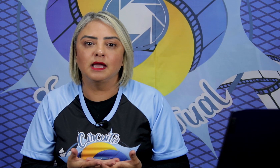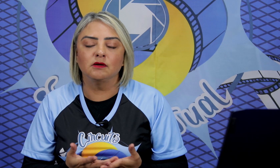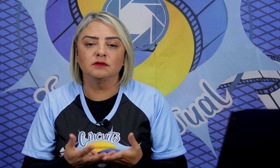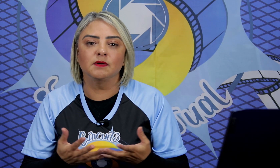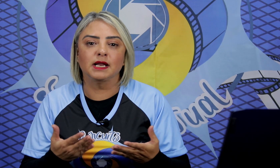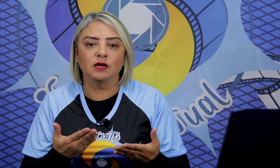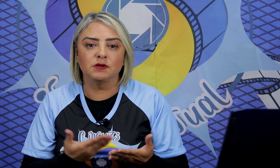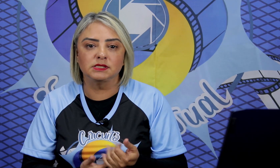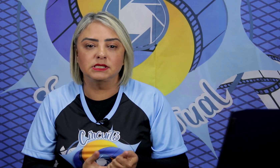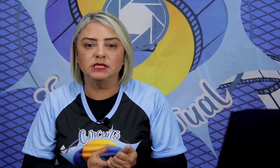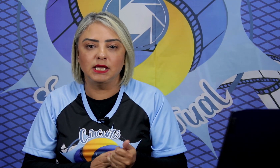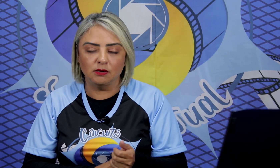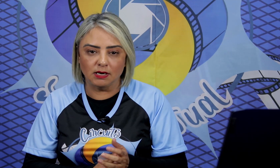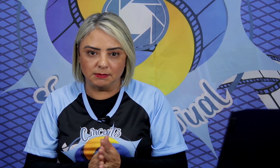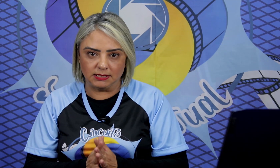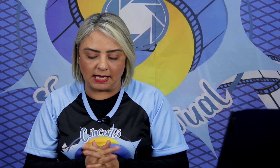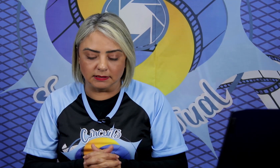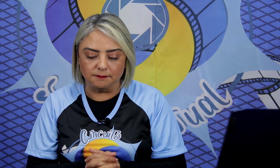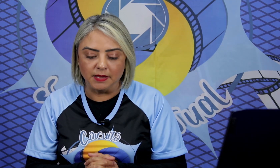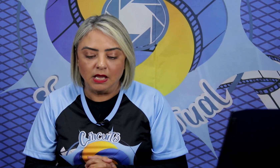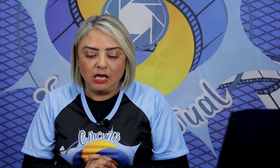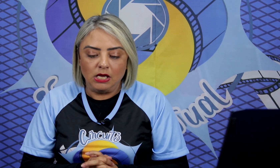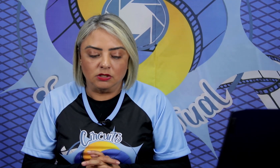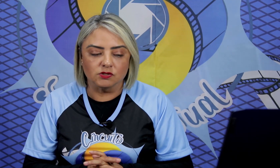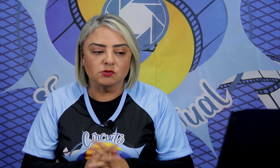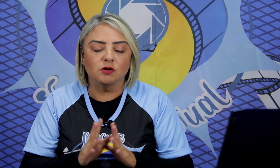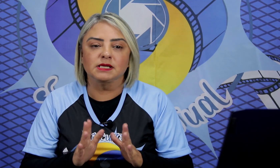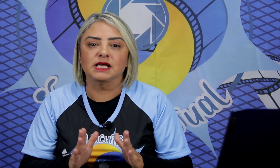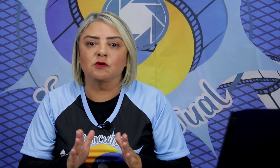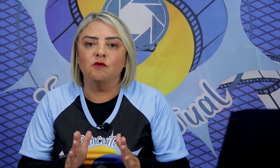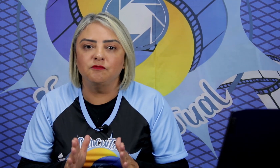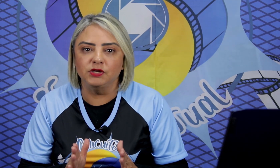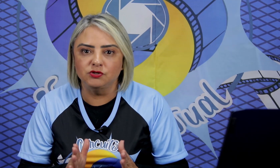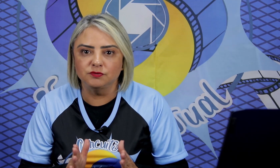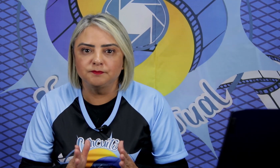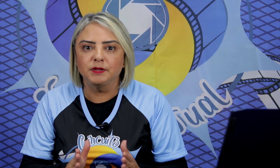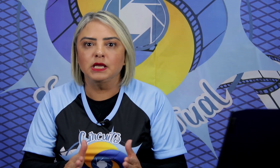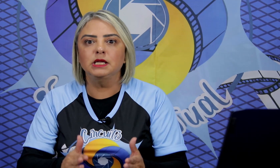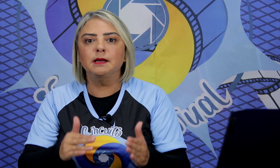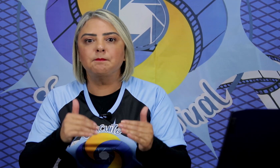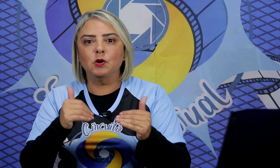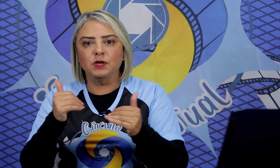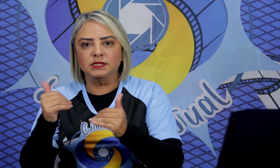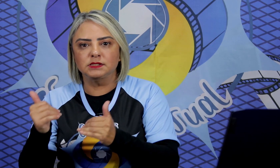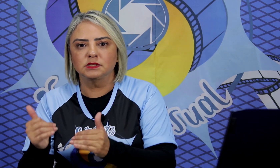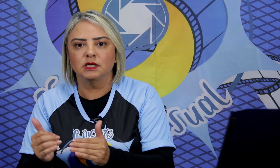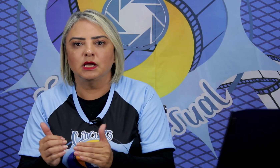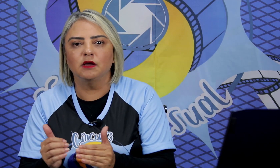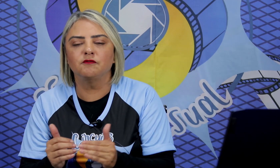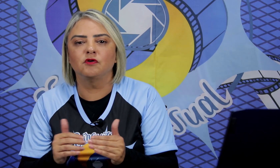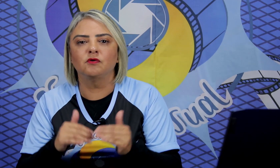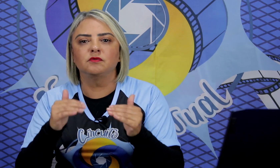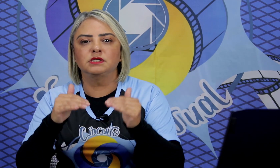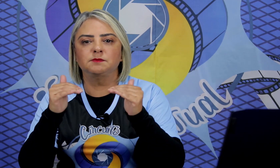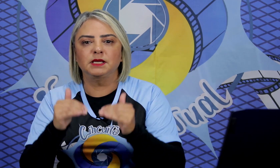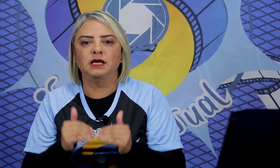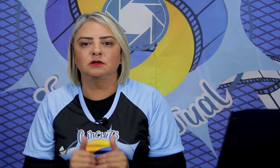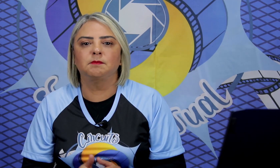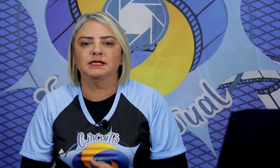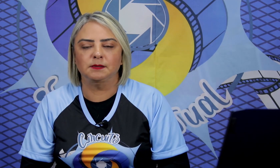não era reconhecida e nem regulamentada. Nós vamos começar com um vídeo e depois eu vou explicando passo a